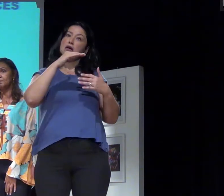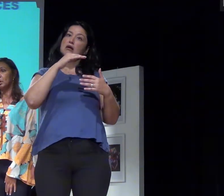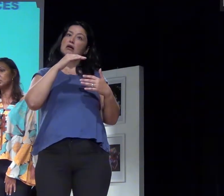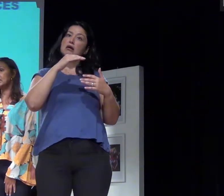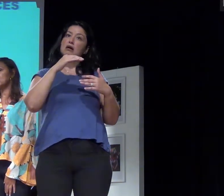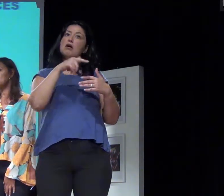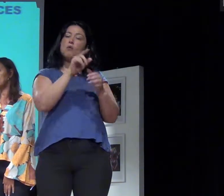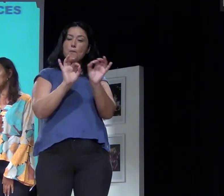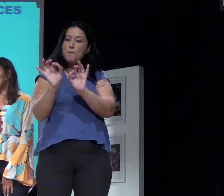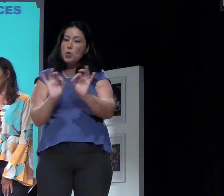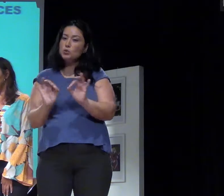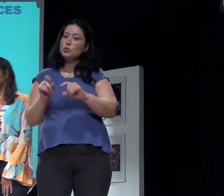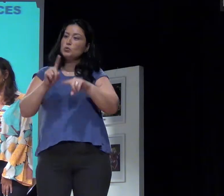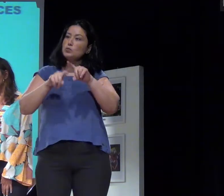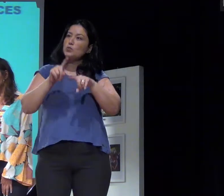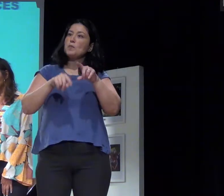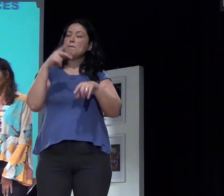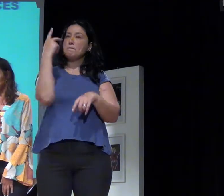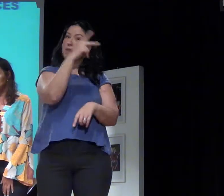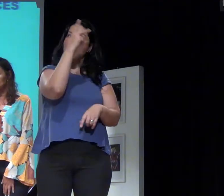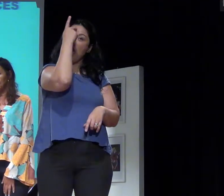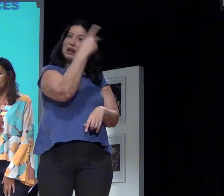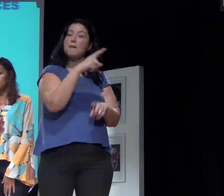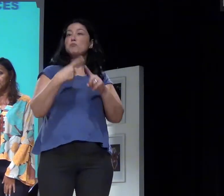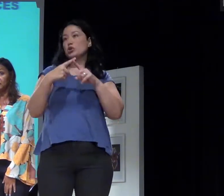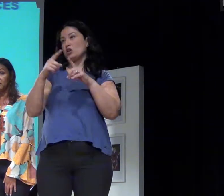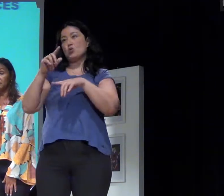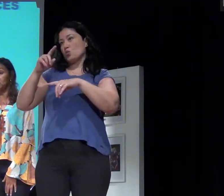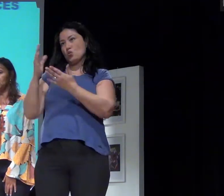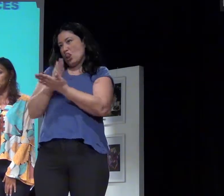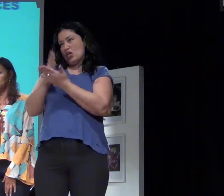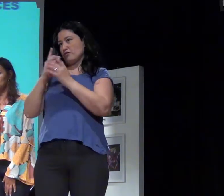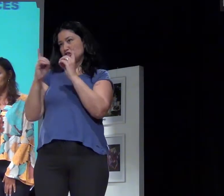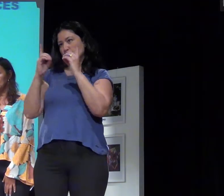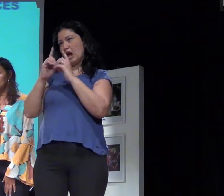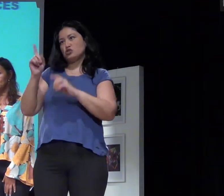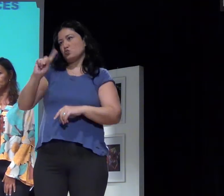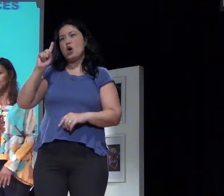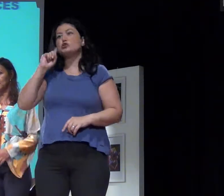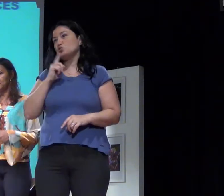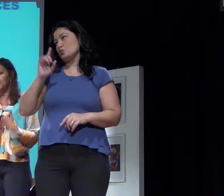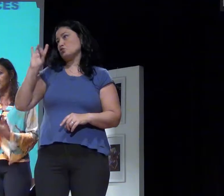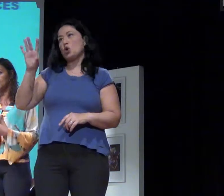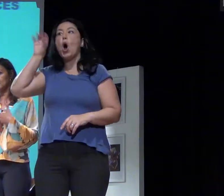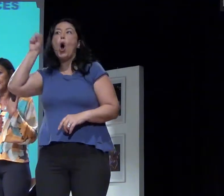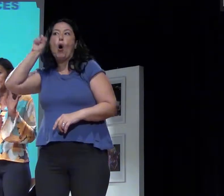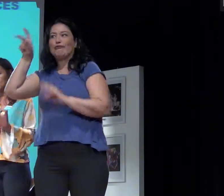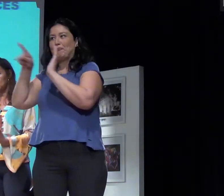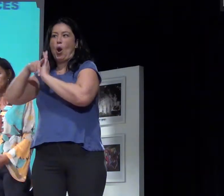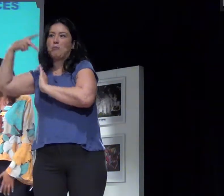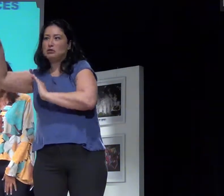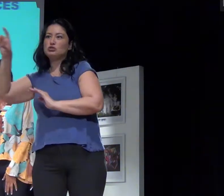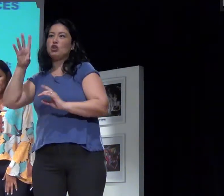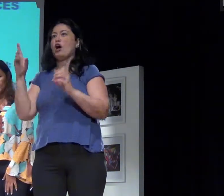de produção de material para eles, porque os livros didáticos são os livros didáticos dos ouvintes, das editoras que vendem livros para